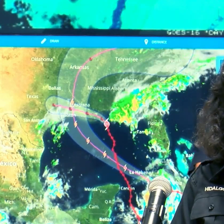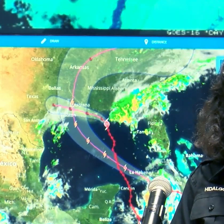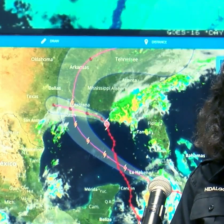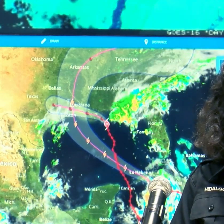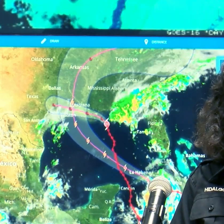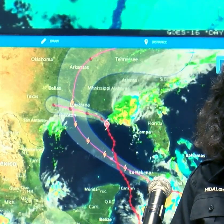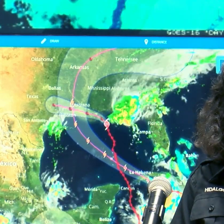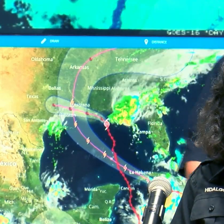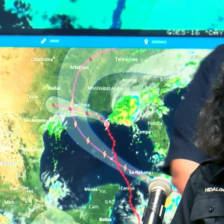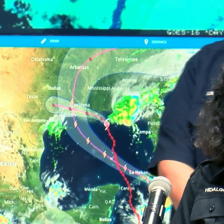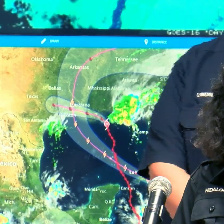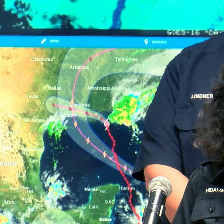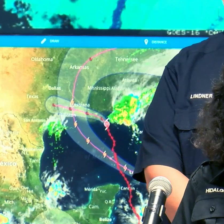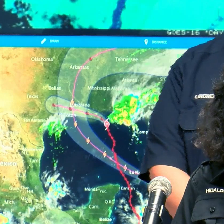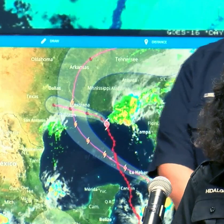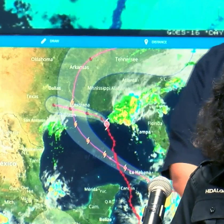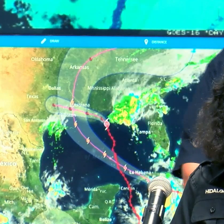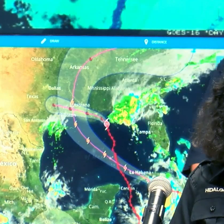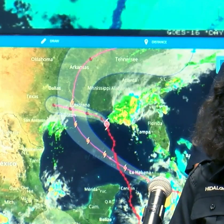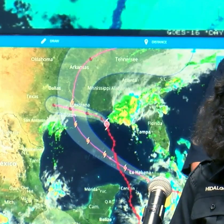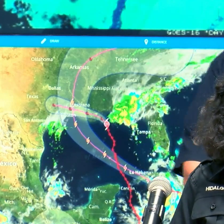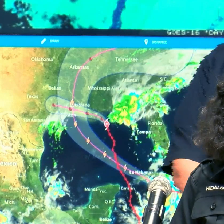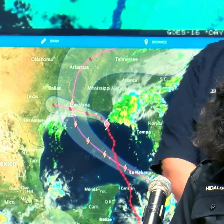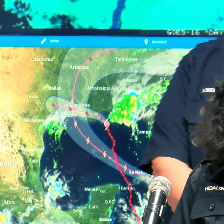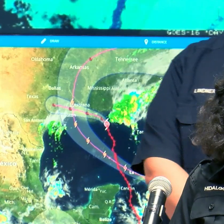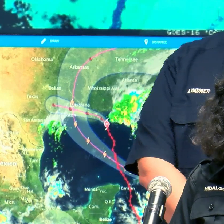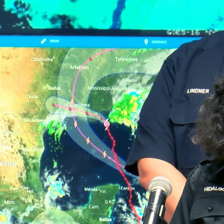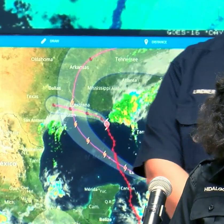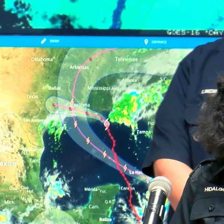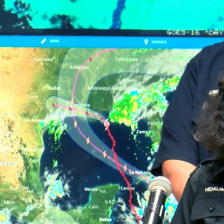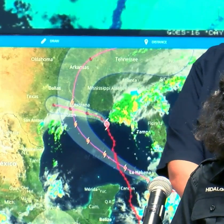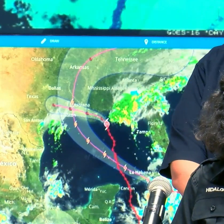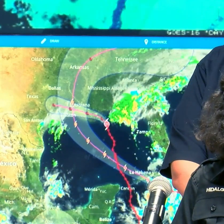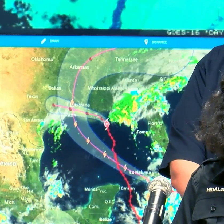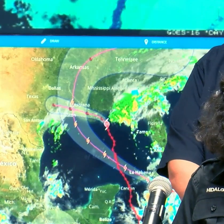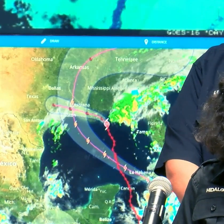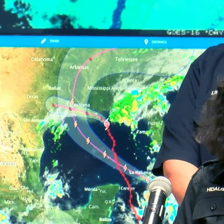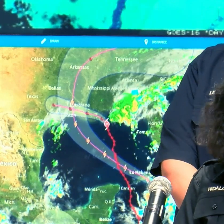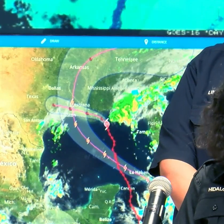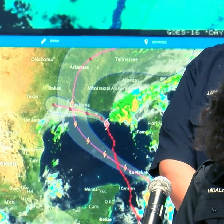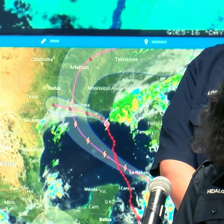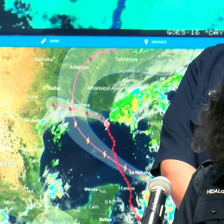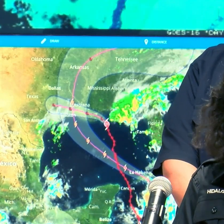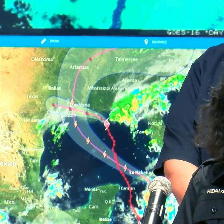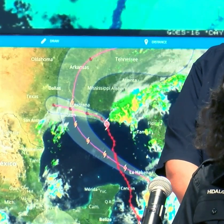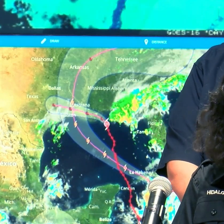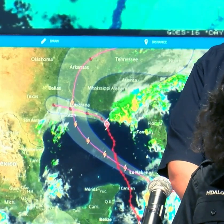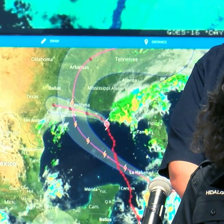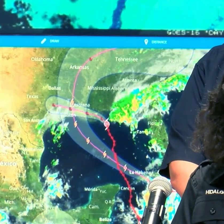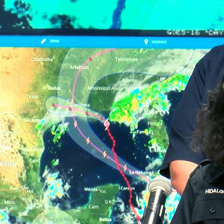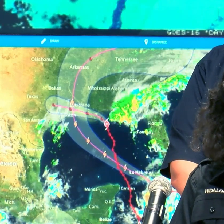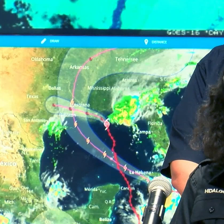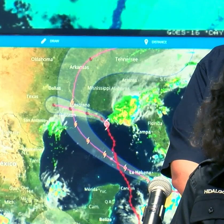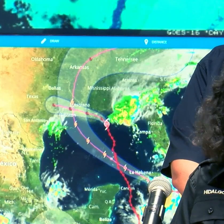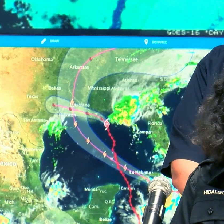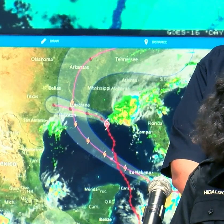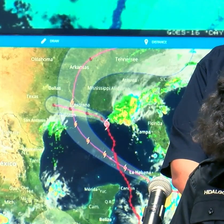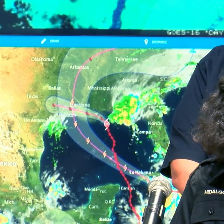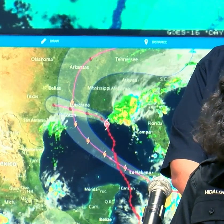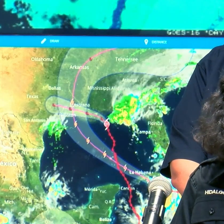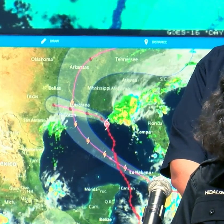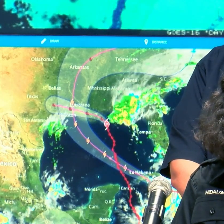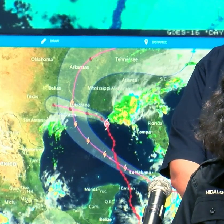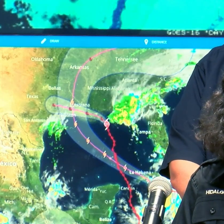pasaremos juntos. Nuestra comunidad siempre logra pasar estos momentos difíciles, siempre unidos. En